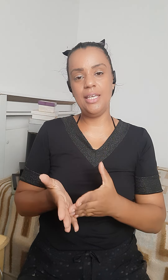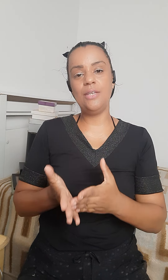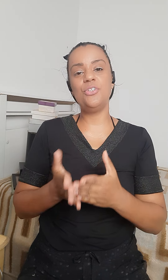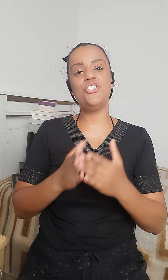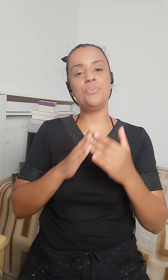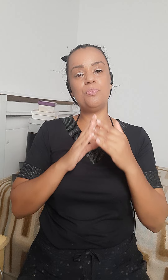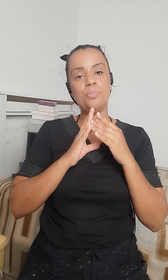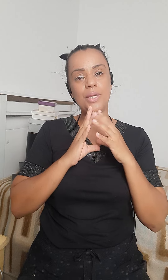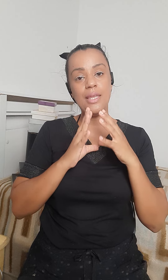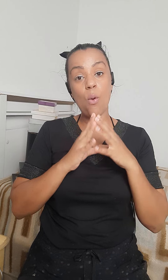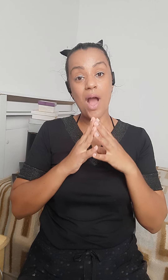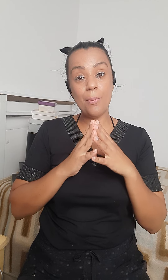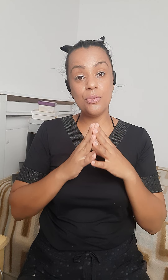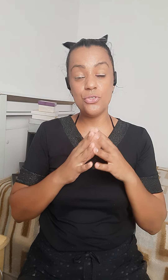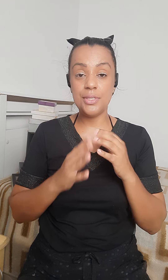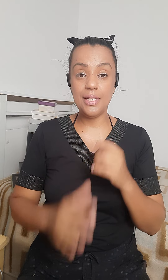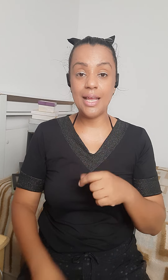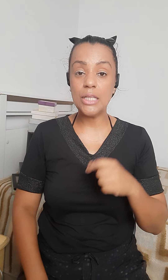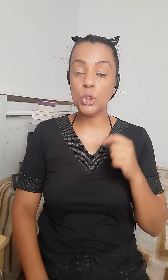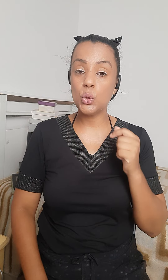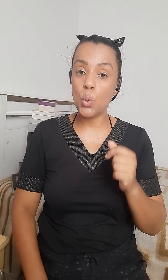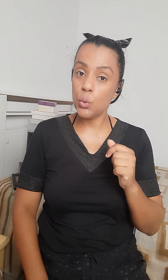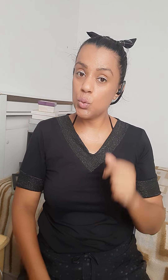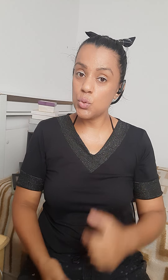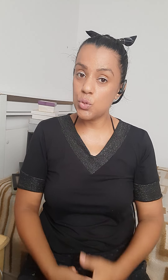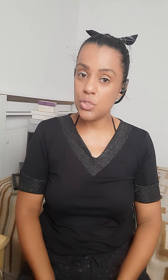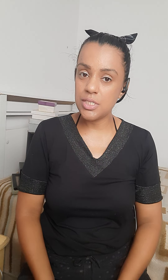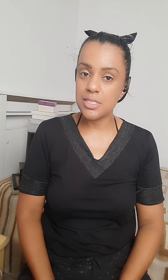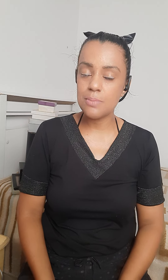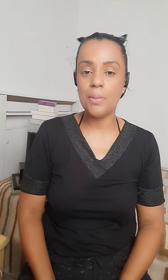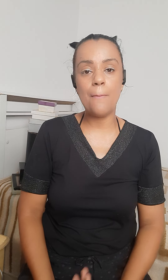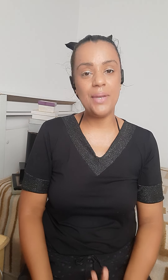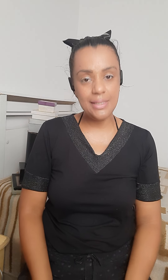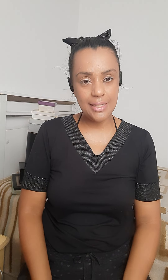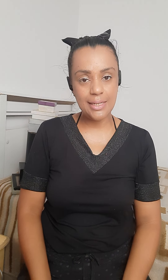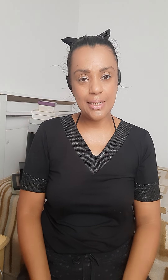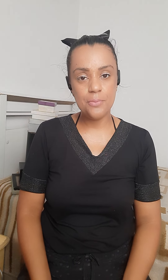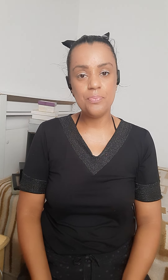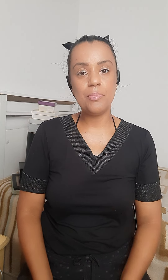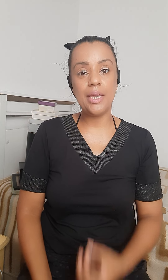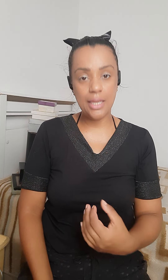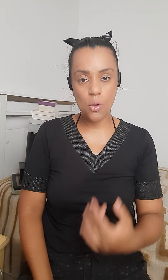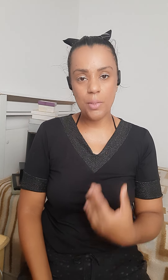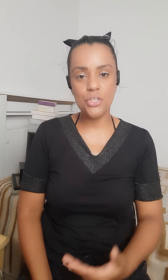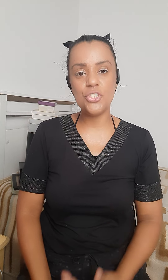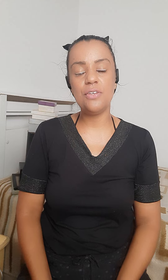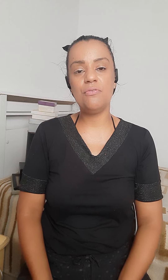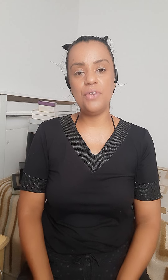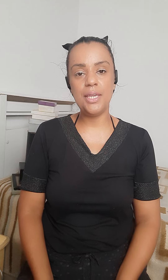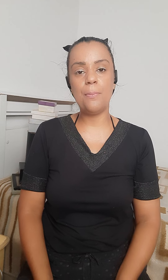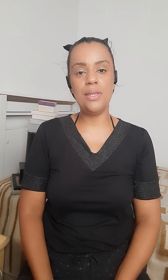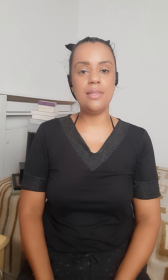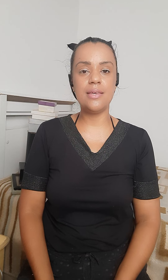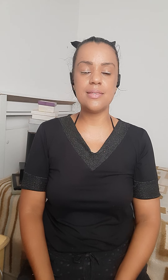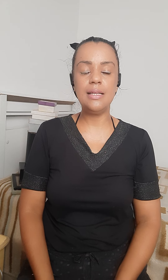caderninho e de criar o hábito de treinar todos os dias para aprender, né? Para realmente vir aprender essa